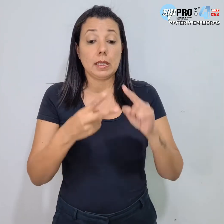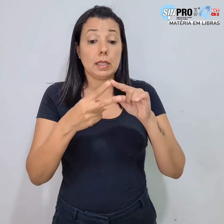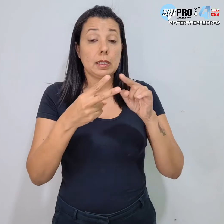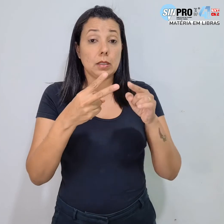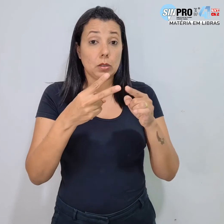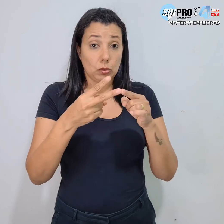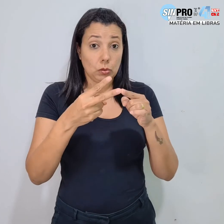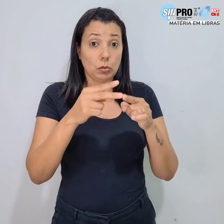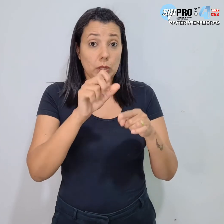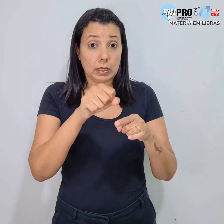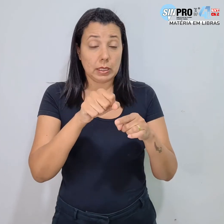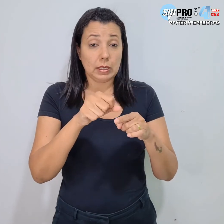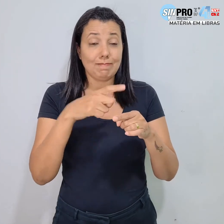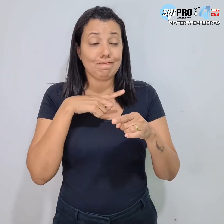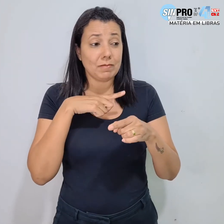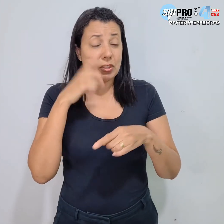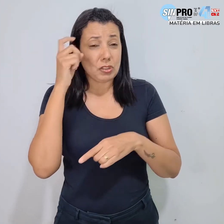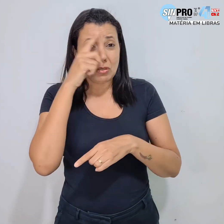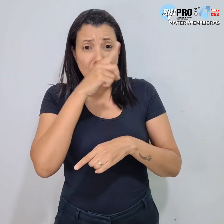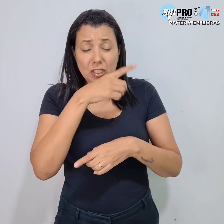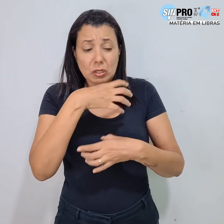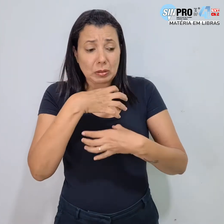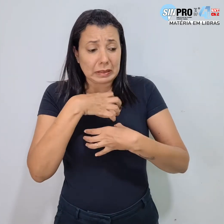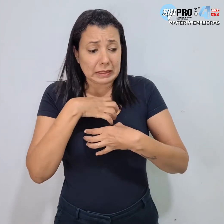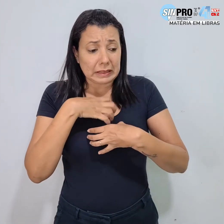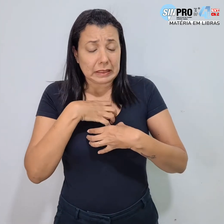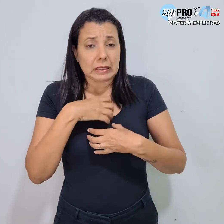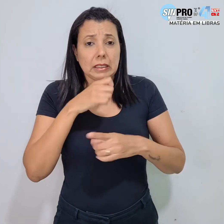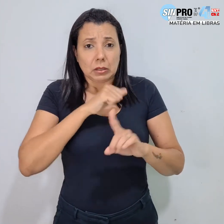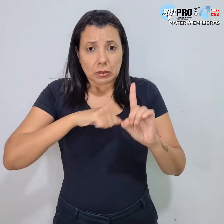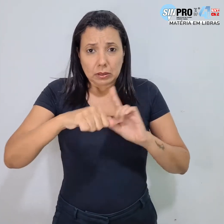nessas duas áreas altamente sensíveis da sociedade,